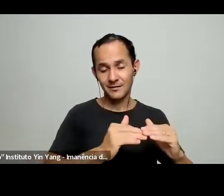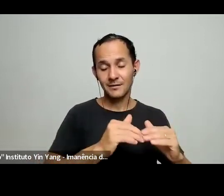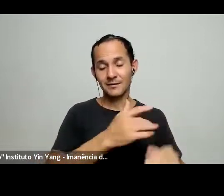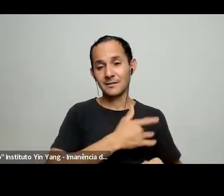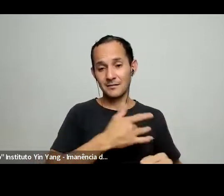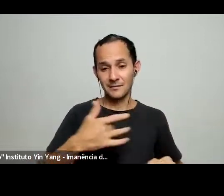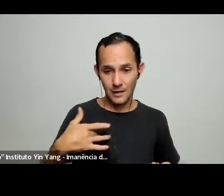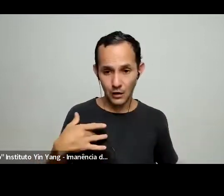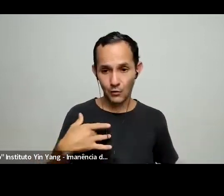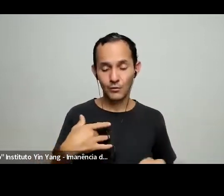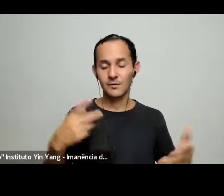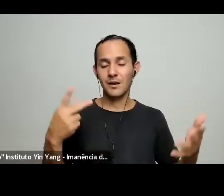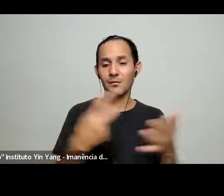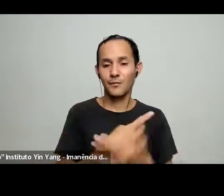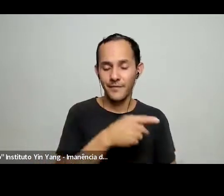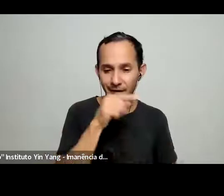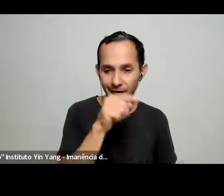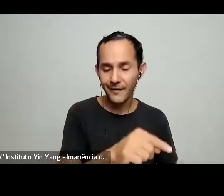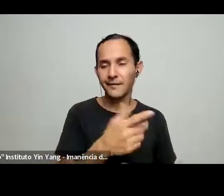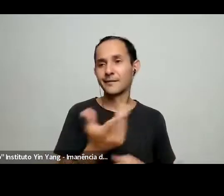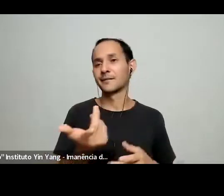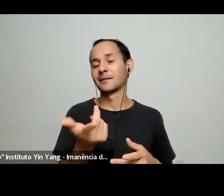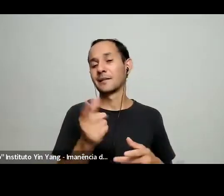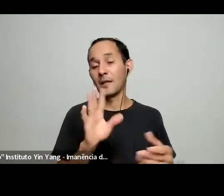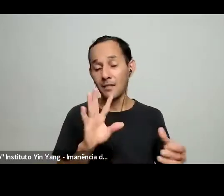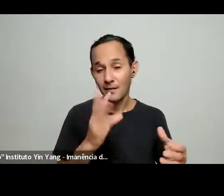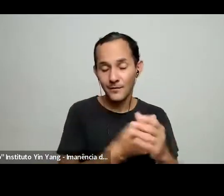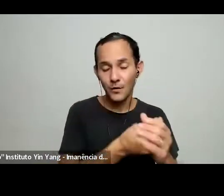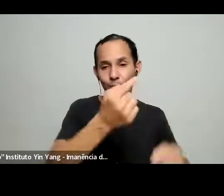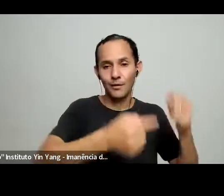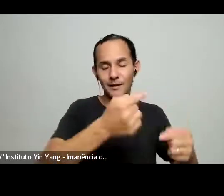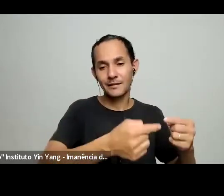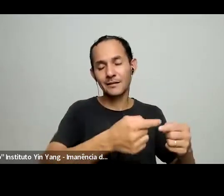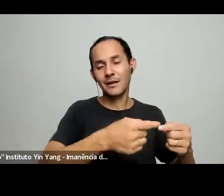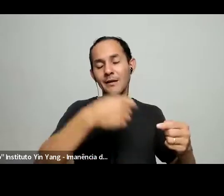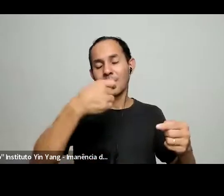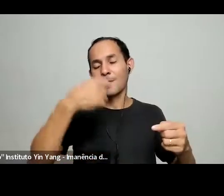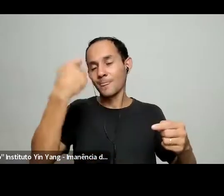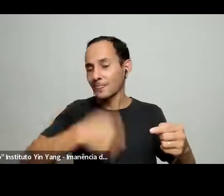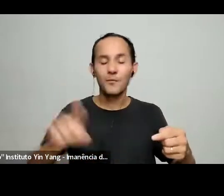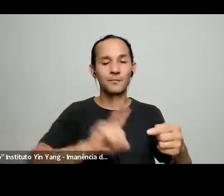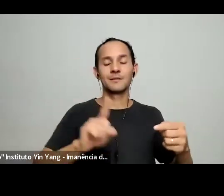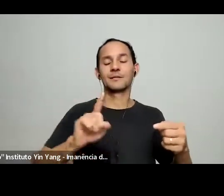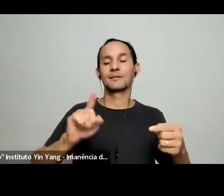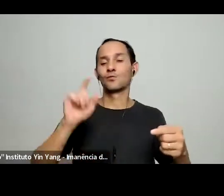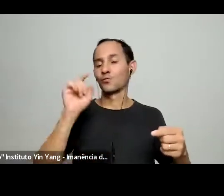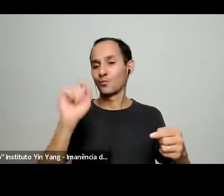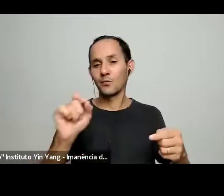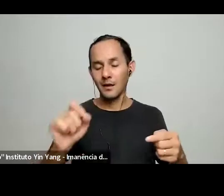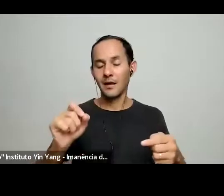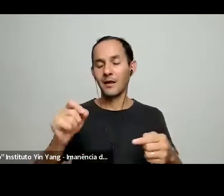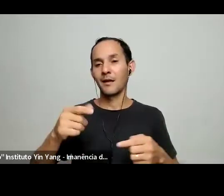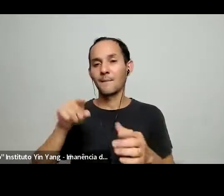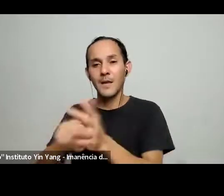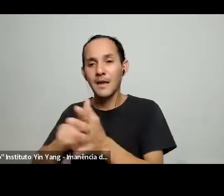né, que são realizadas, que fazem parte de políticas, precisam de pesquisa para serem validadas ou